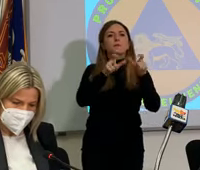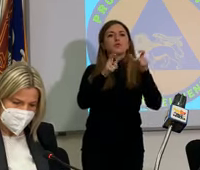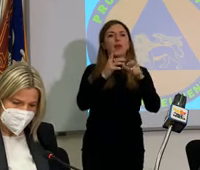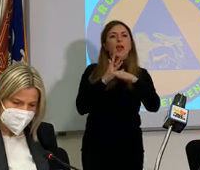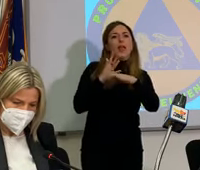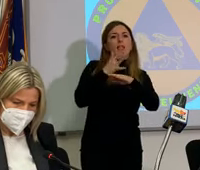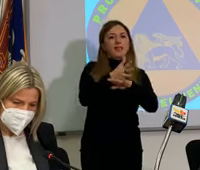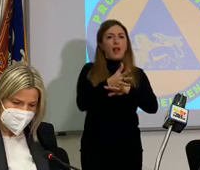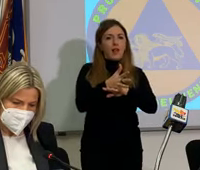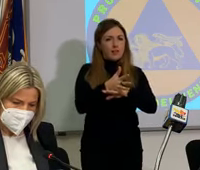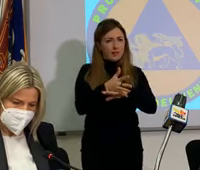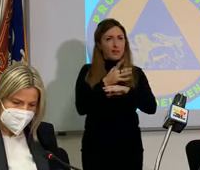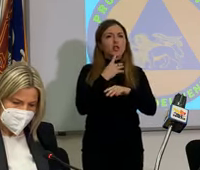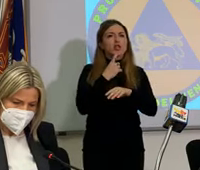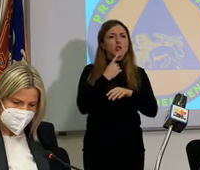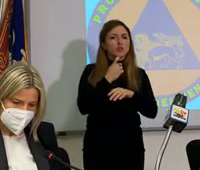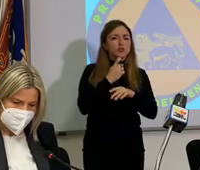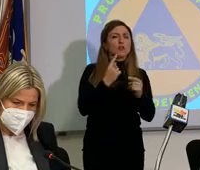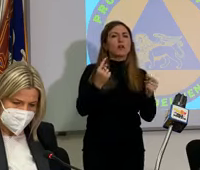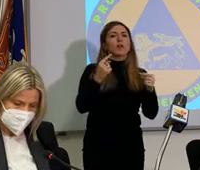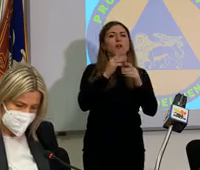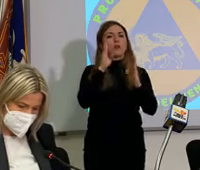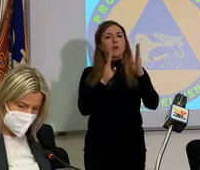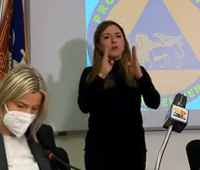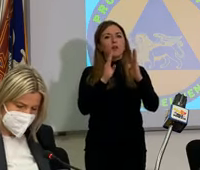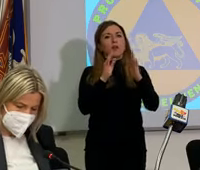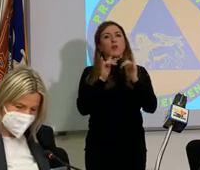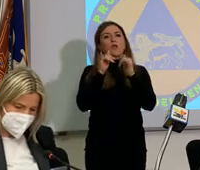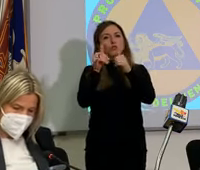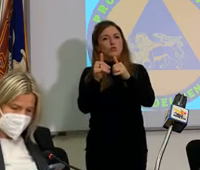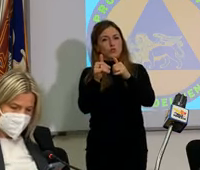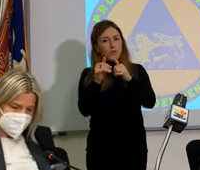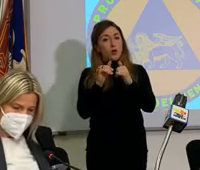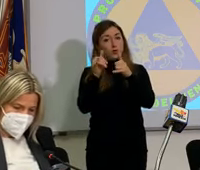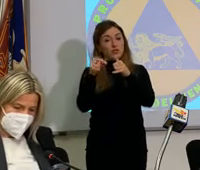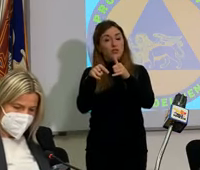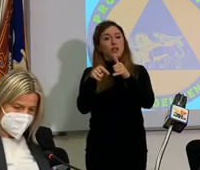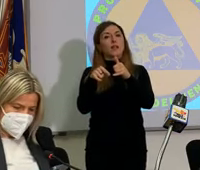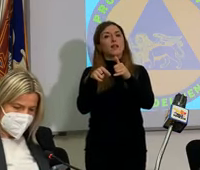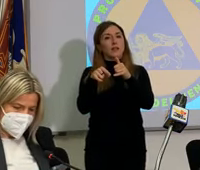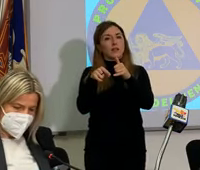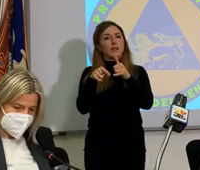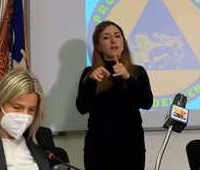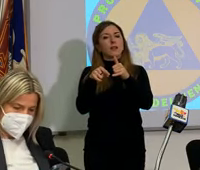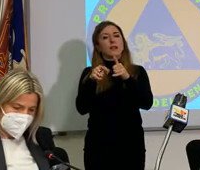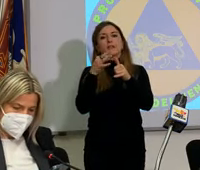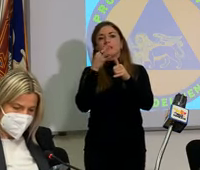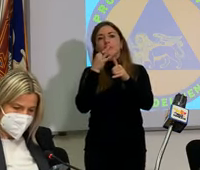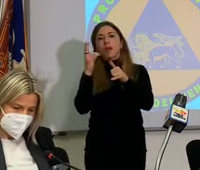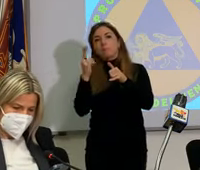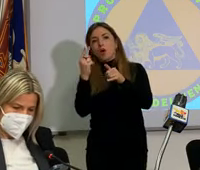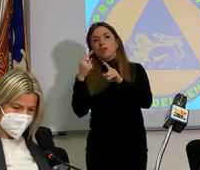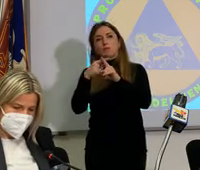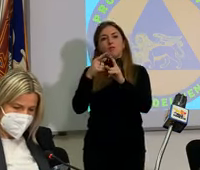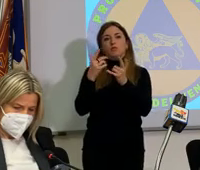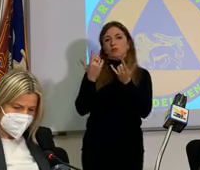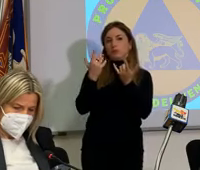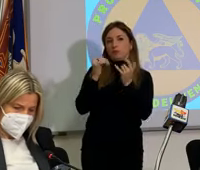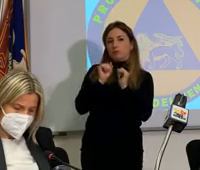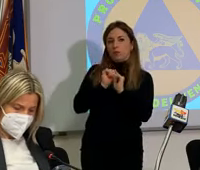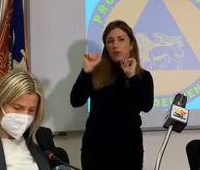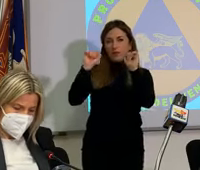vedete in rosso contro riusciti riusciti sono la somma di dimessi più deceduti ovviamente la differenza